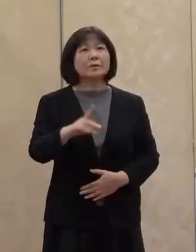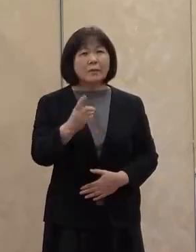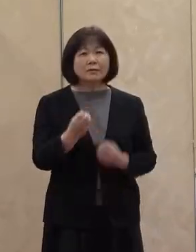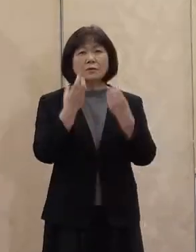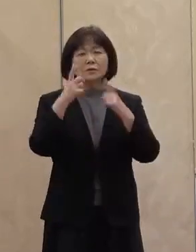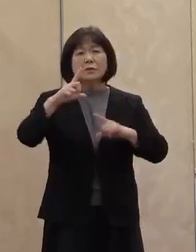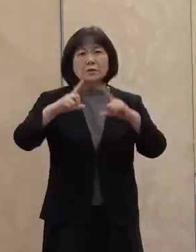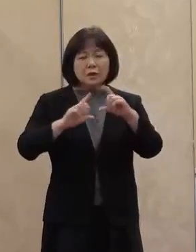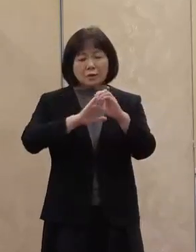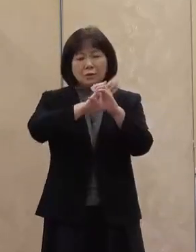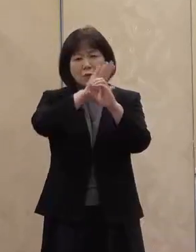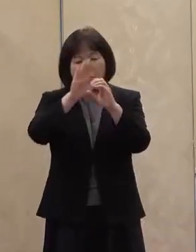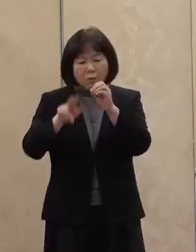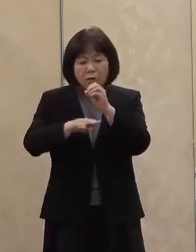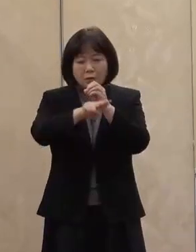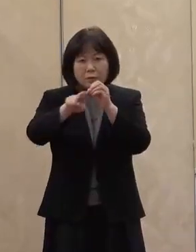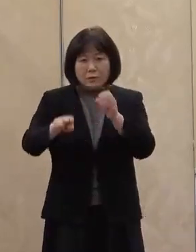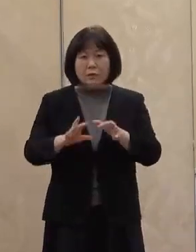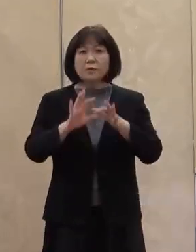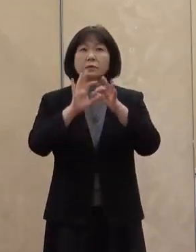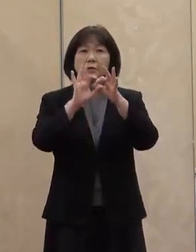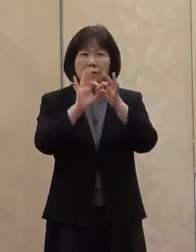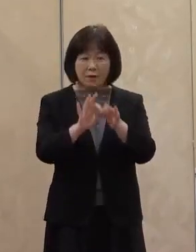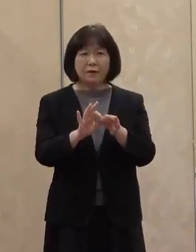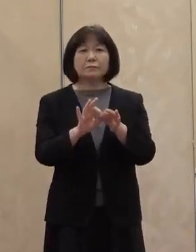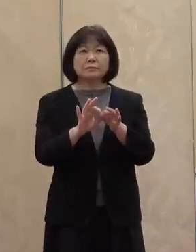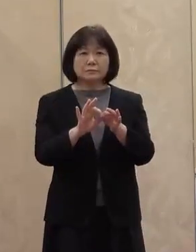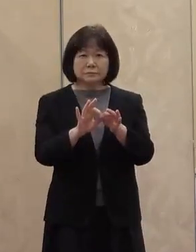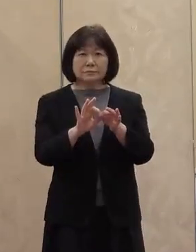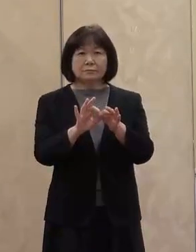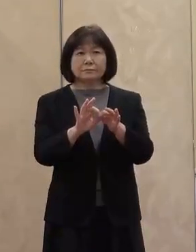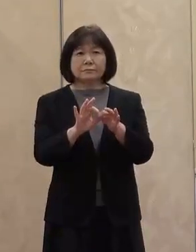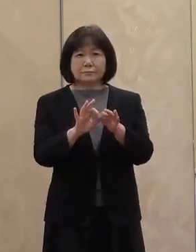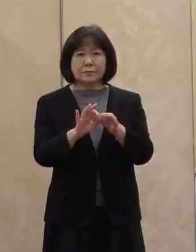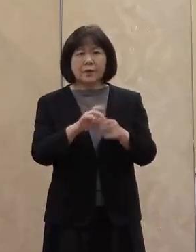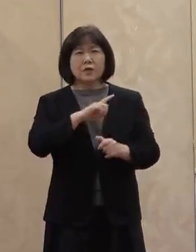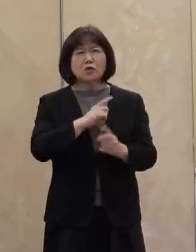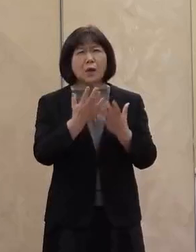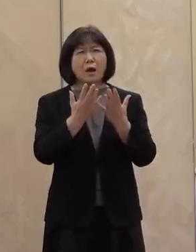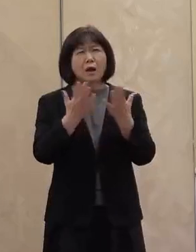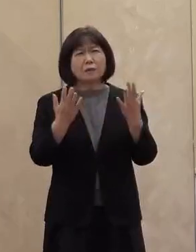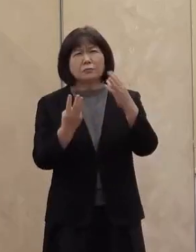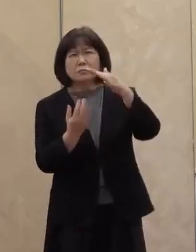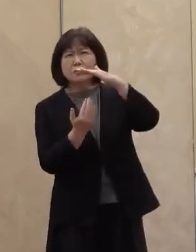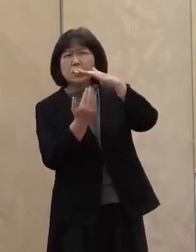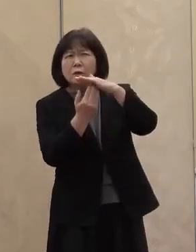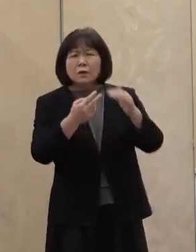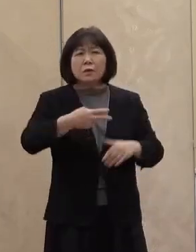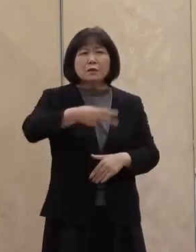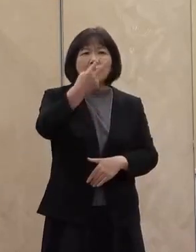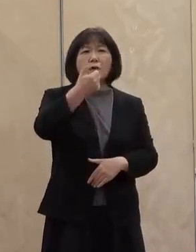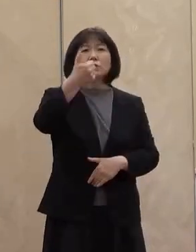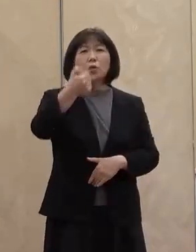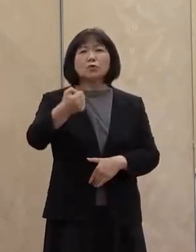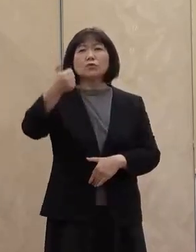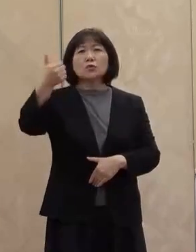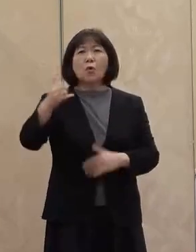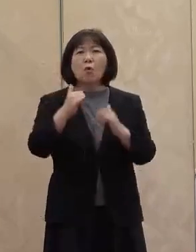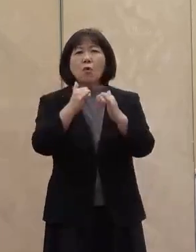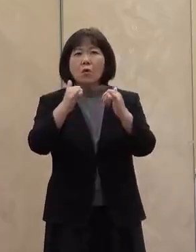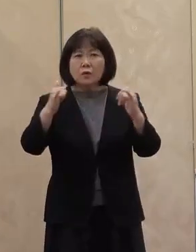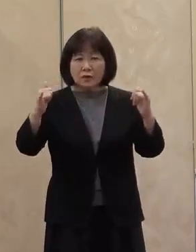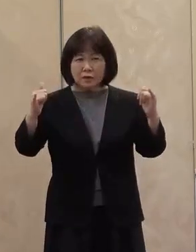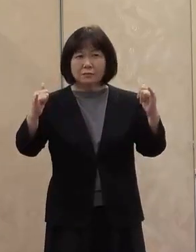コロナウイルスに関してですが、この間一番多い時は255名という人